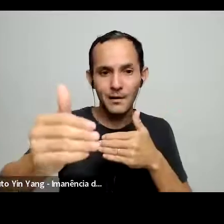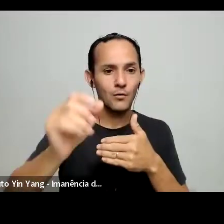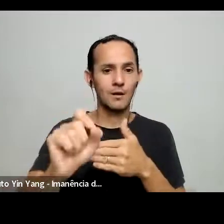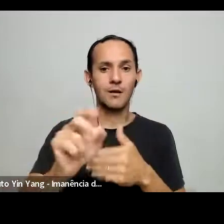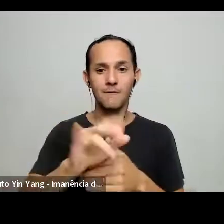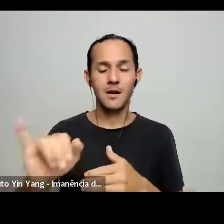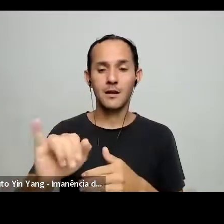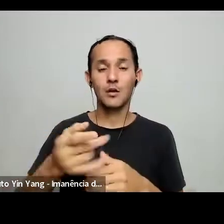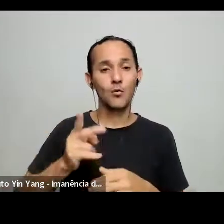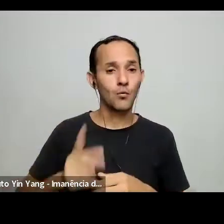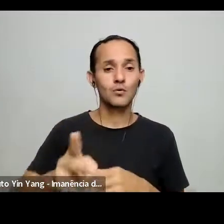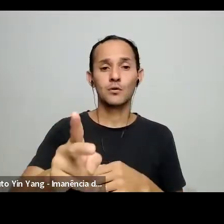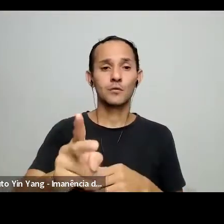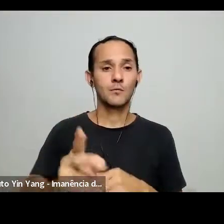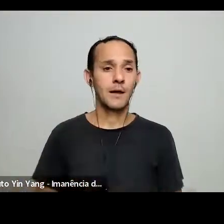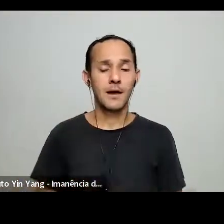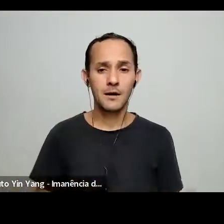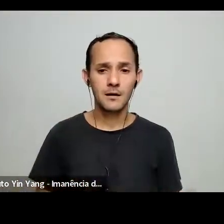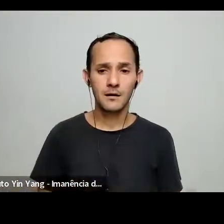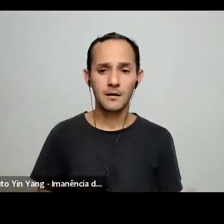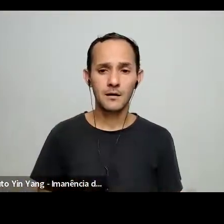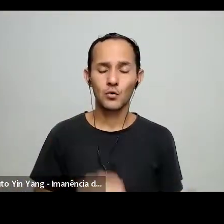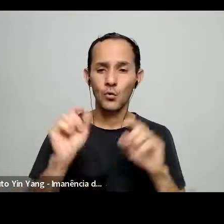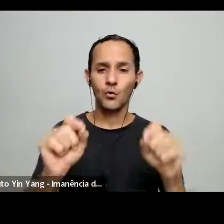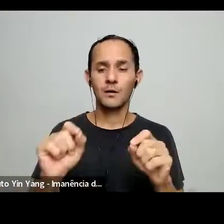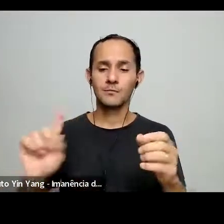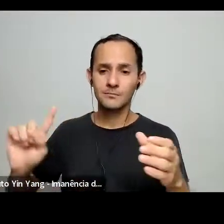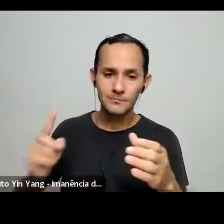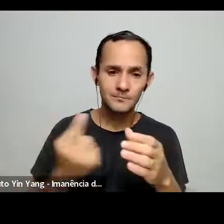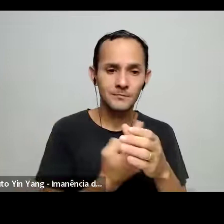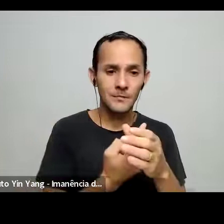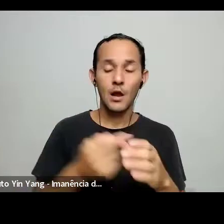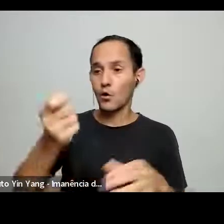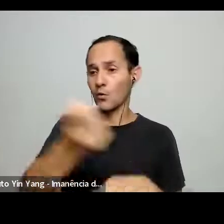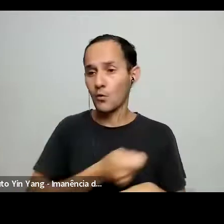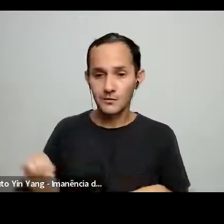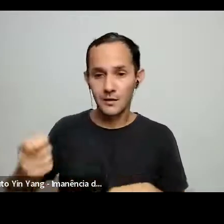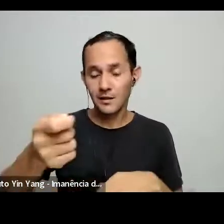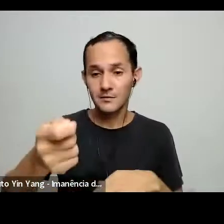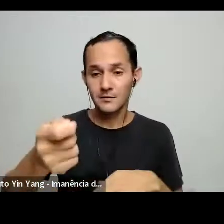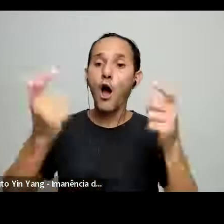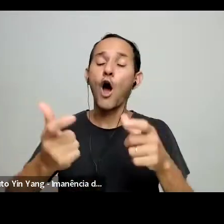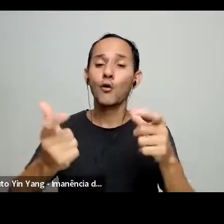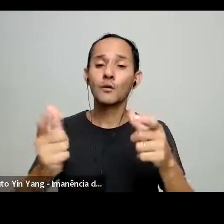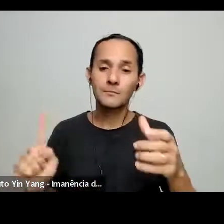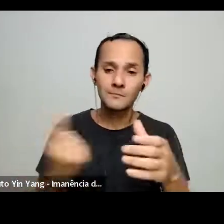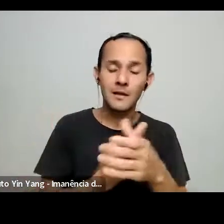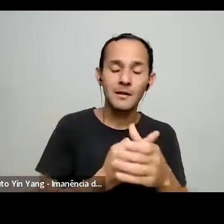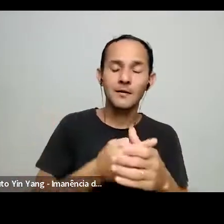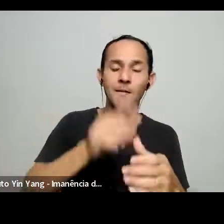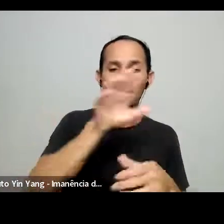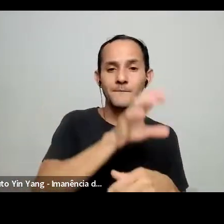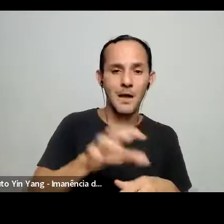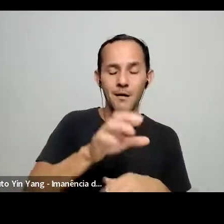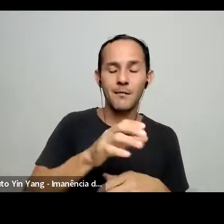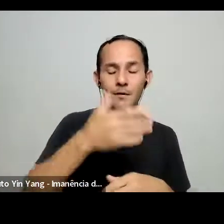dar seguimento, né, à inserção das constelações familiares num mapa de evidência só para ela,